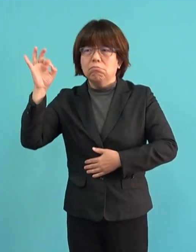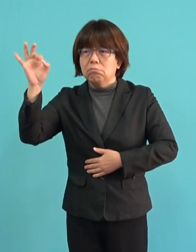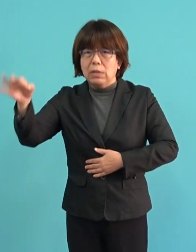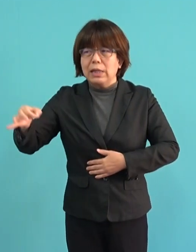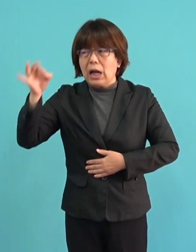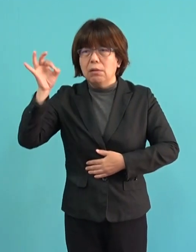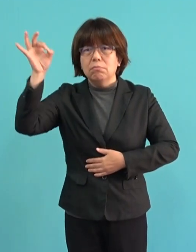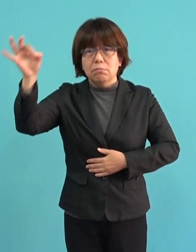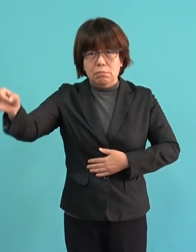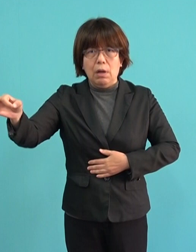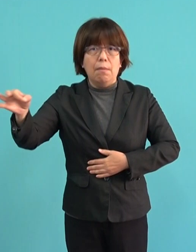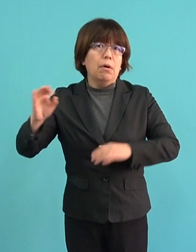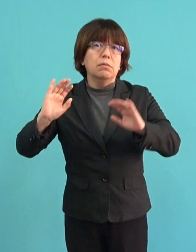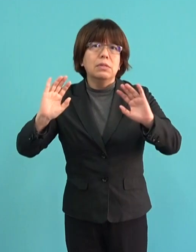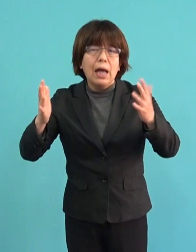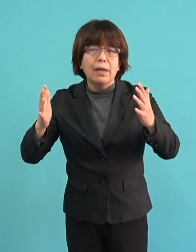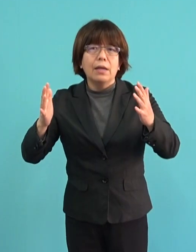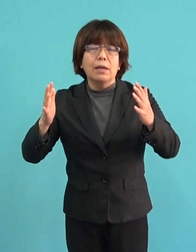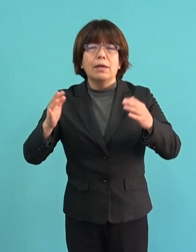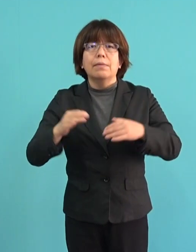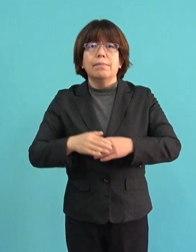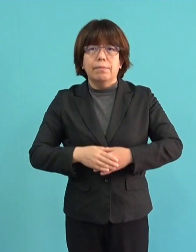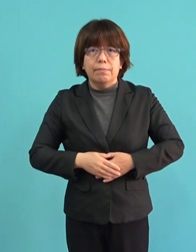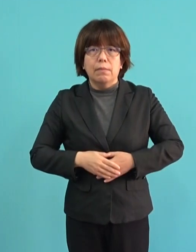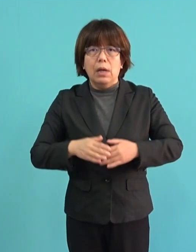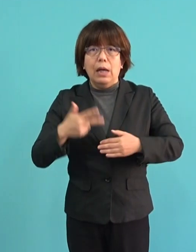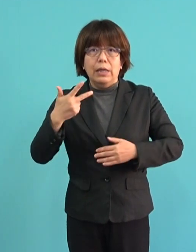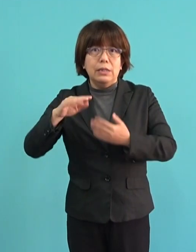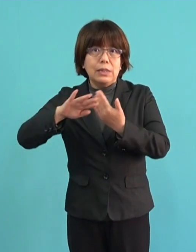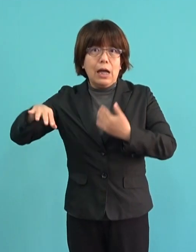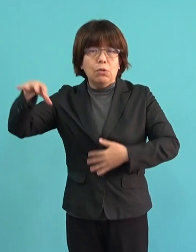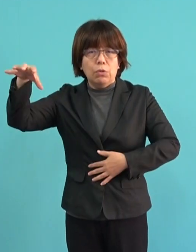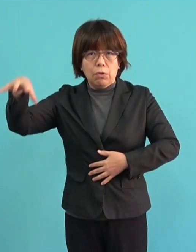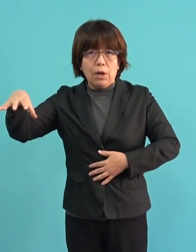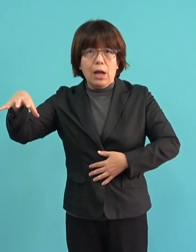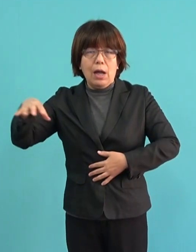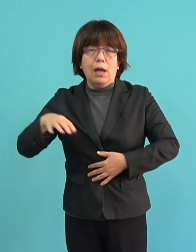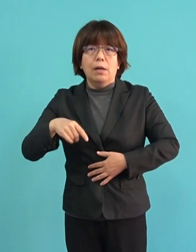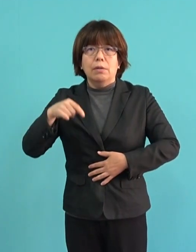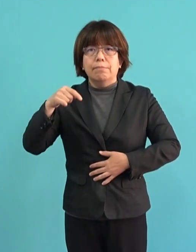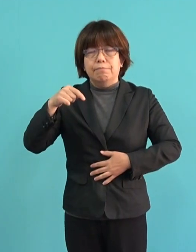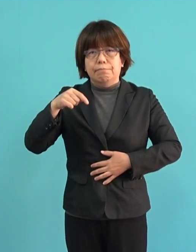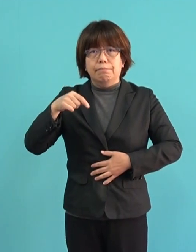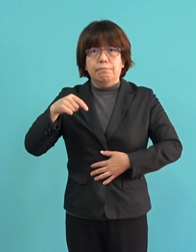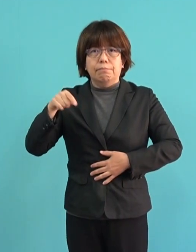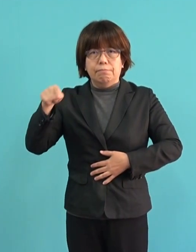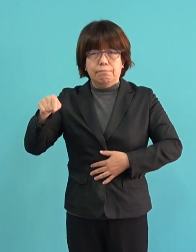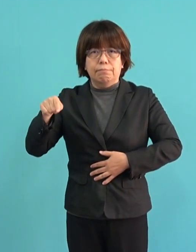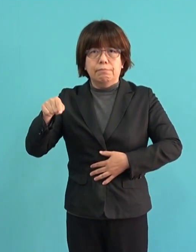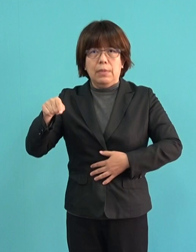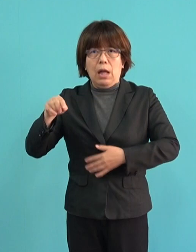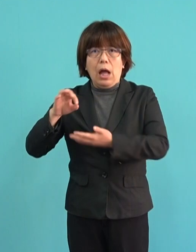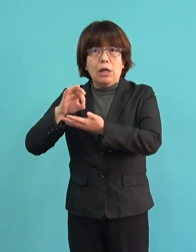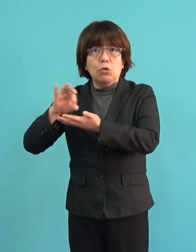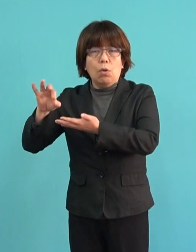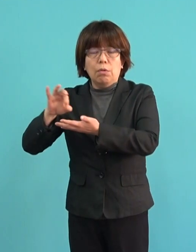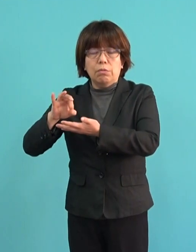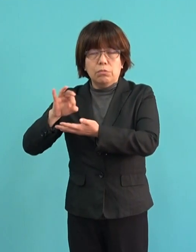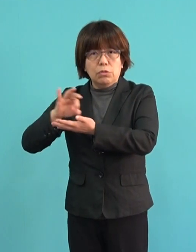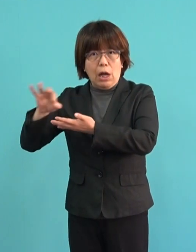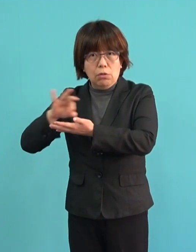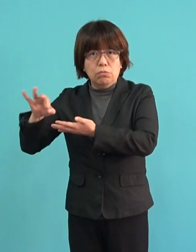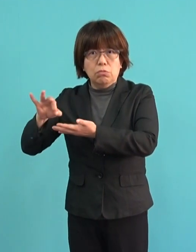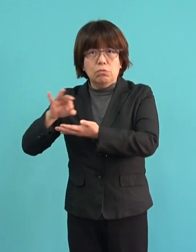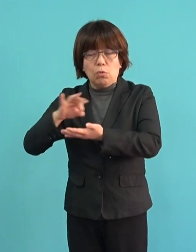ということも今なくなりましたしそれからあの市外の方が習志野市施設を利用されることに伴う